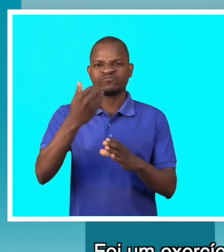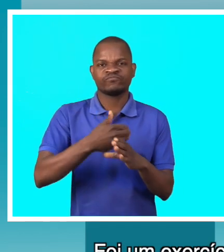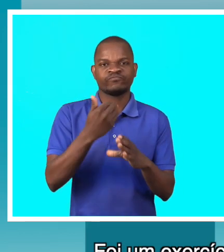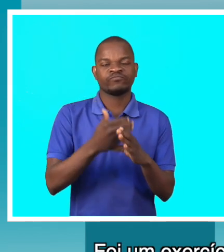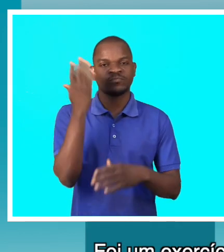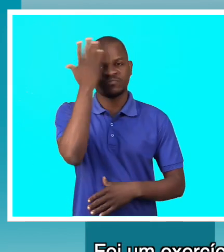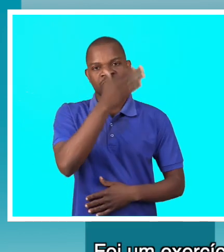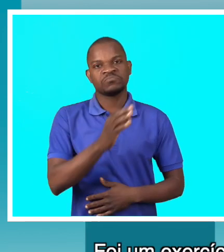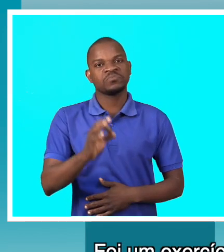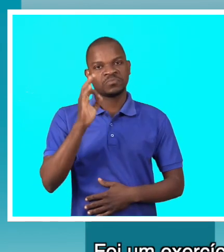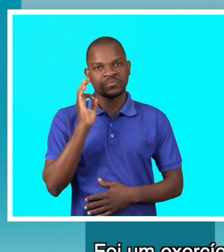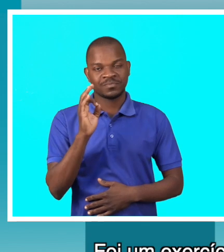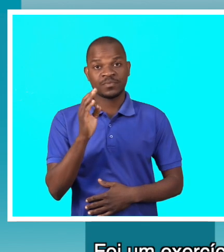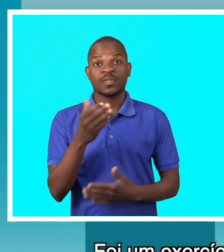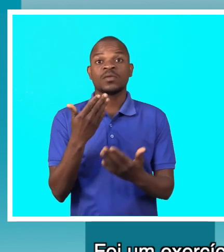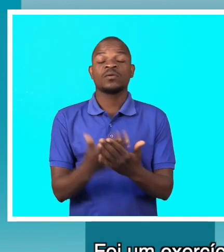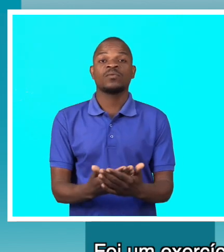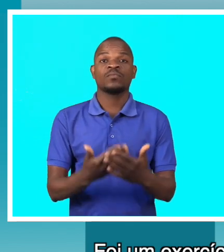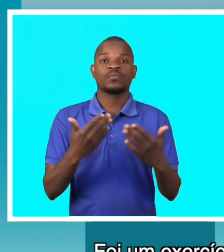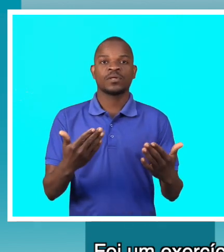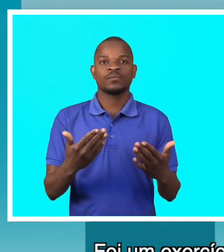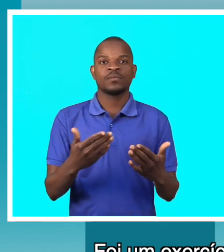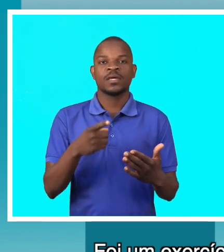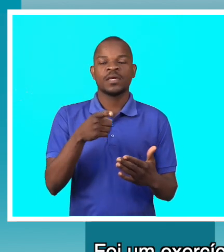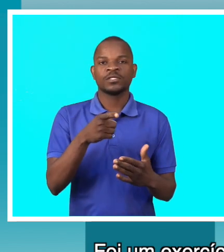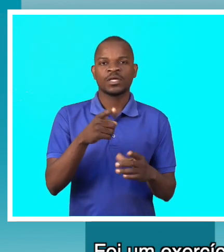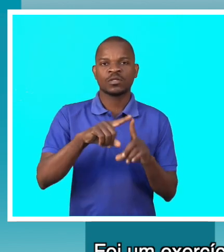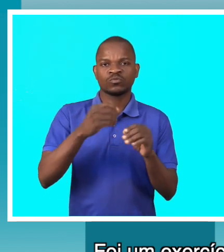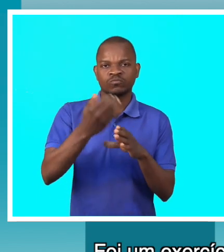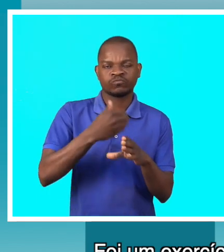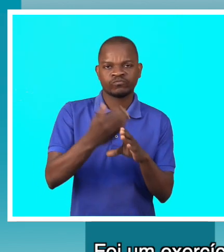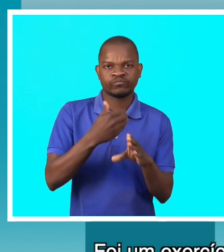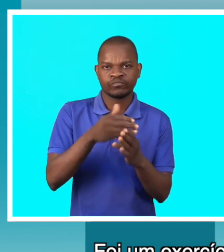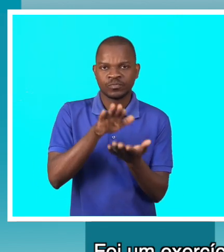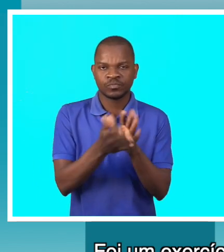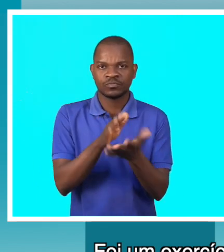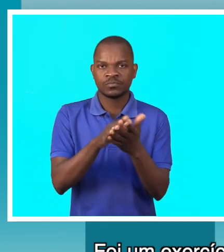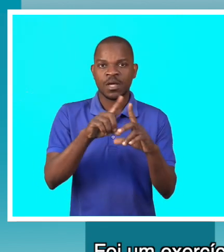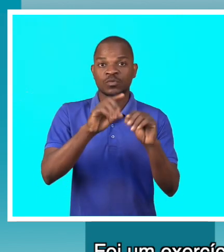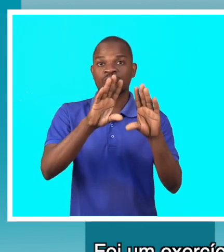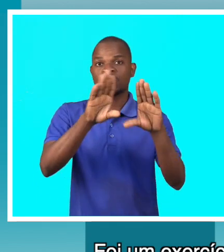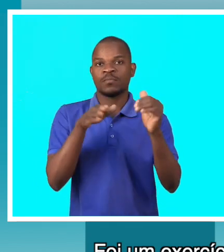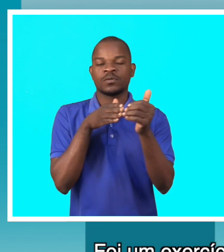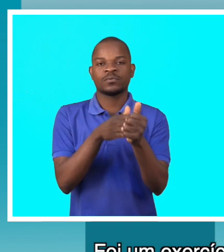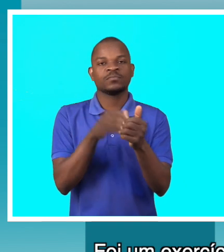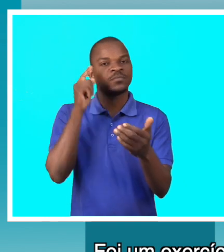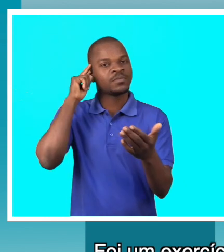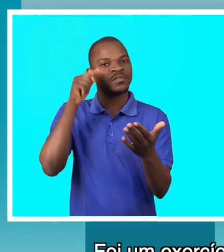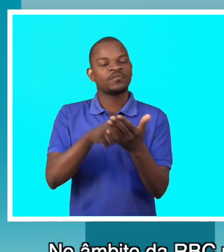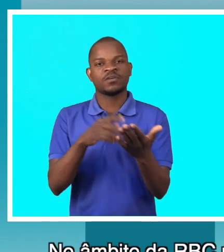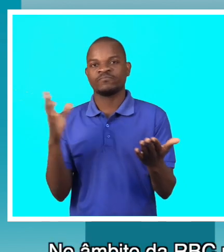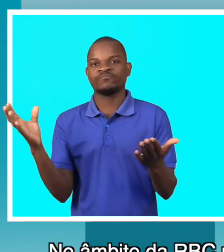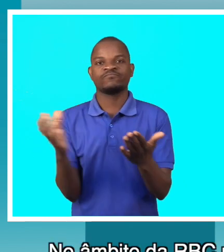um exercício muito bonito, porque é só com esse exercício que nós podemos alcançar os níveis que